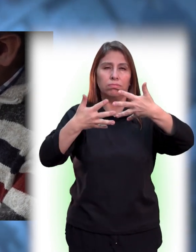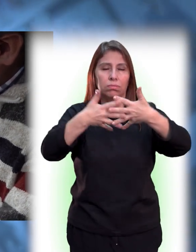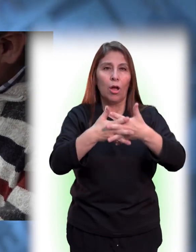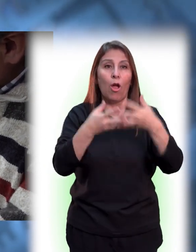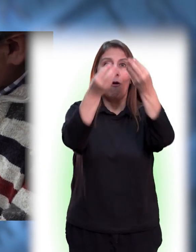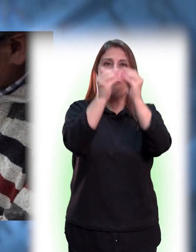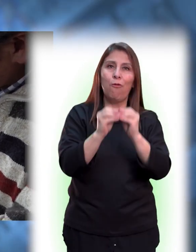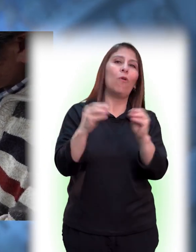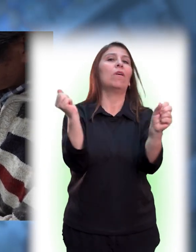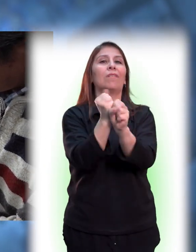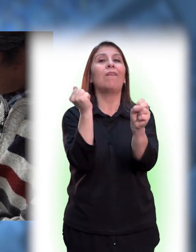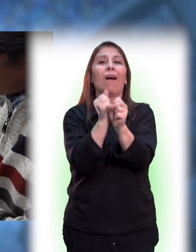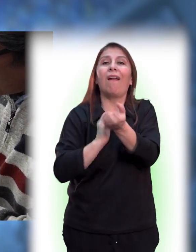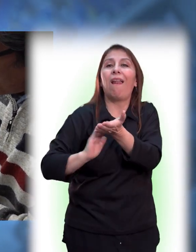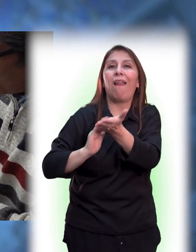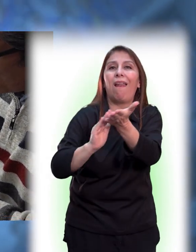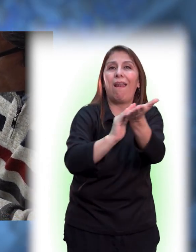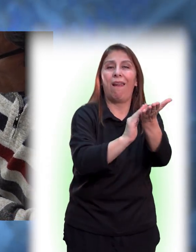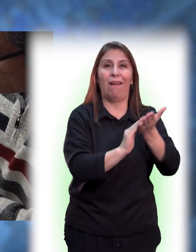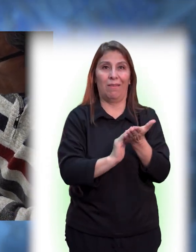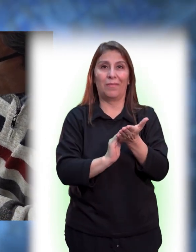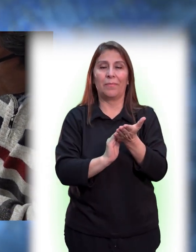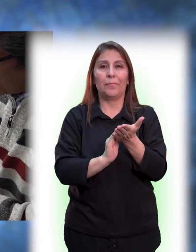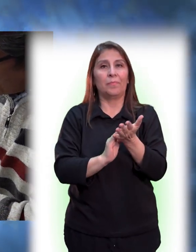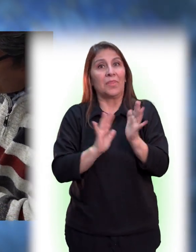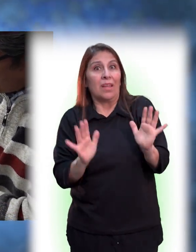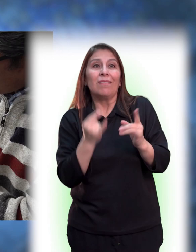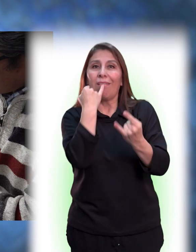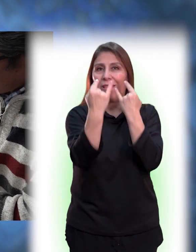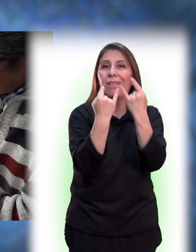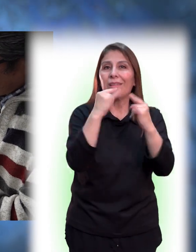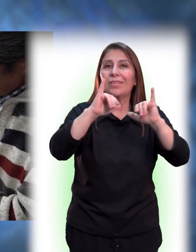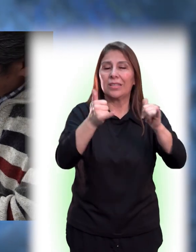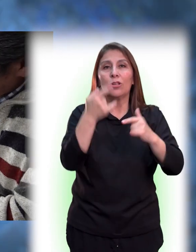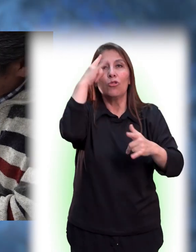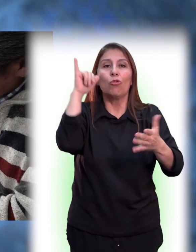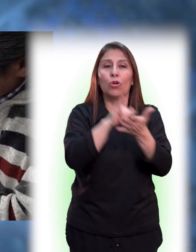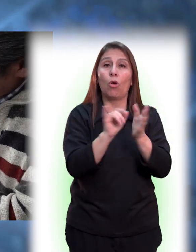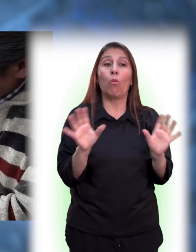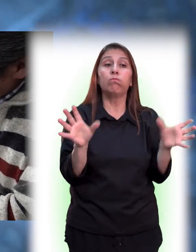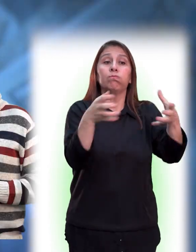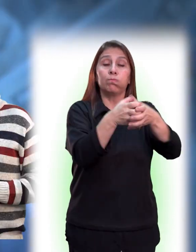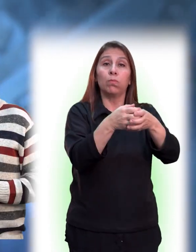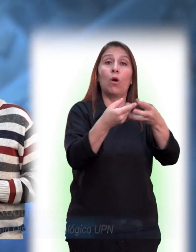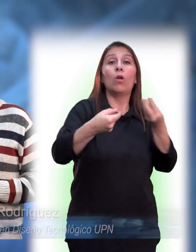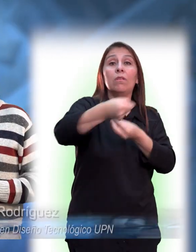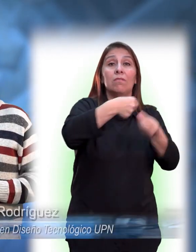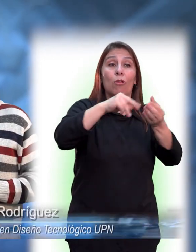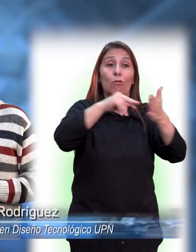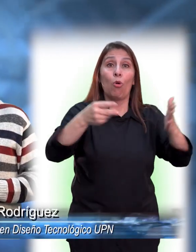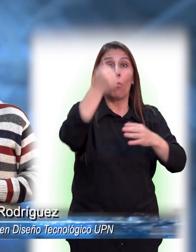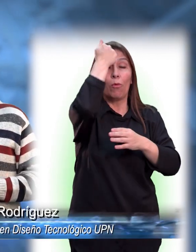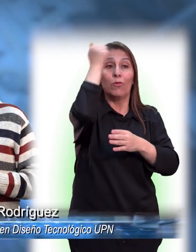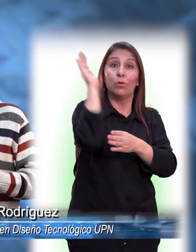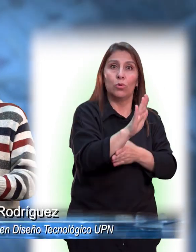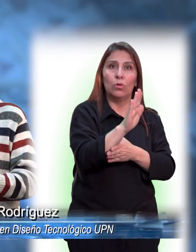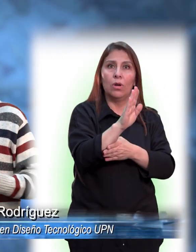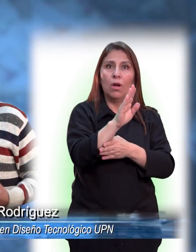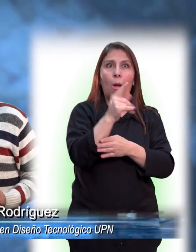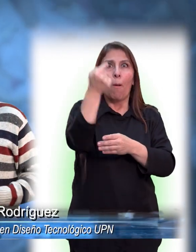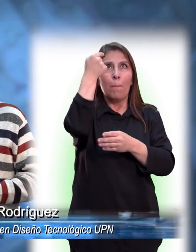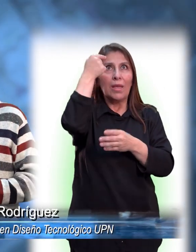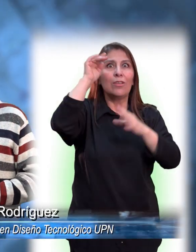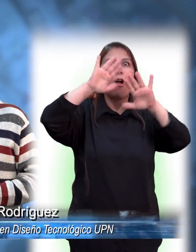dinámicas. Entonces es interesante. O sea, considero que mis profesores cambiaron la forma de pensar cuando llegan